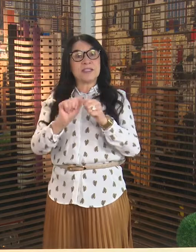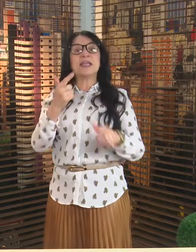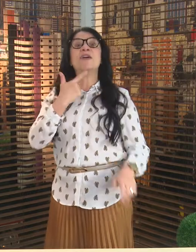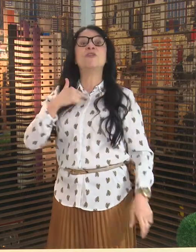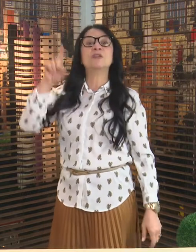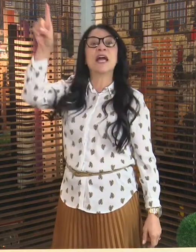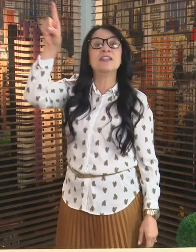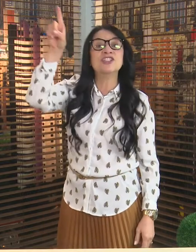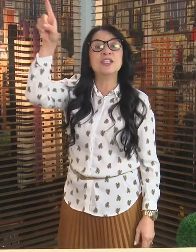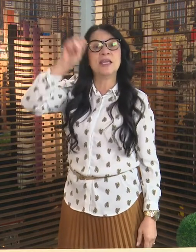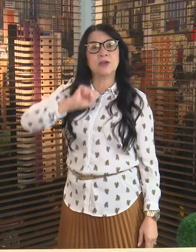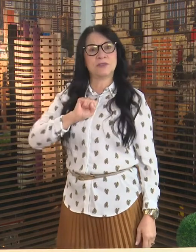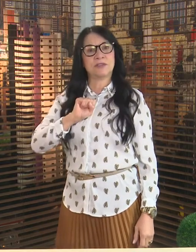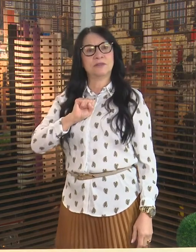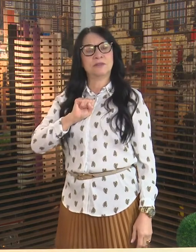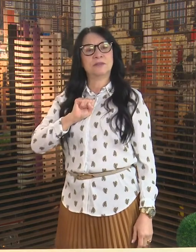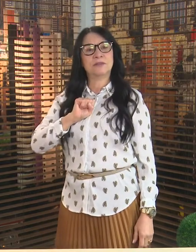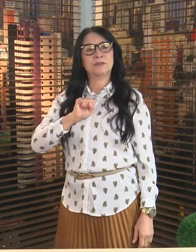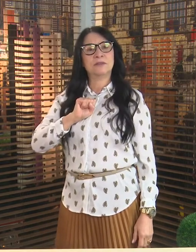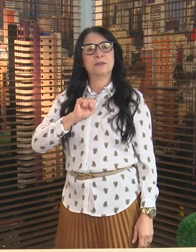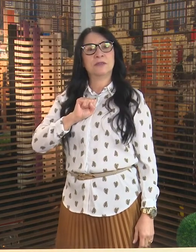fazer a vontade de Deus.